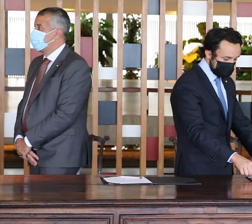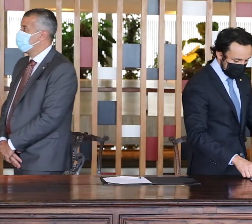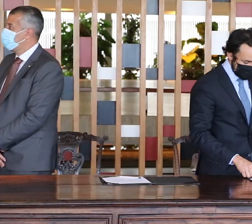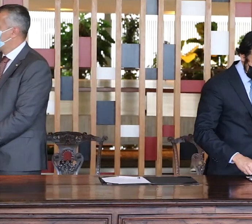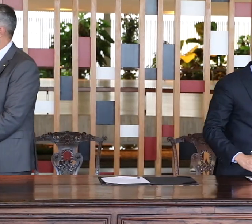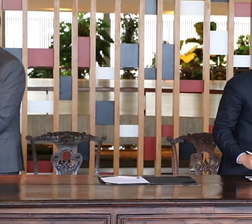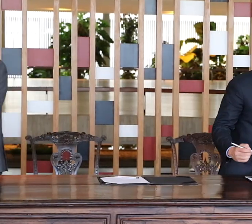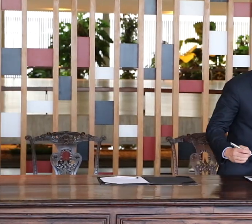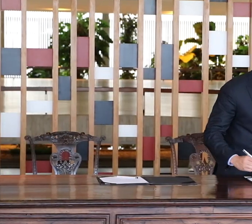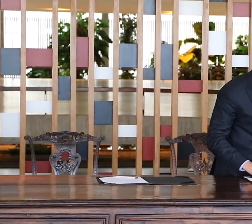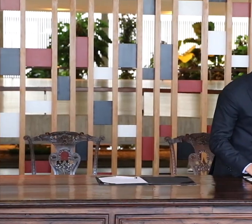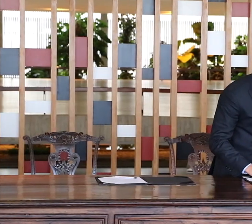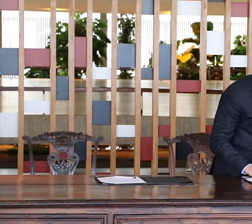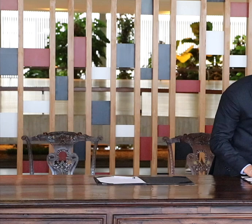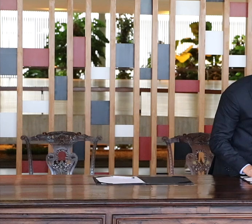Obrigado.